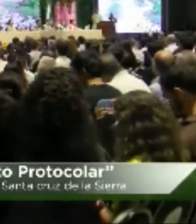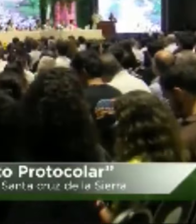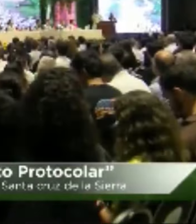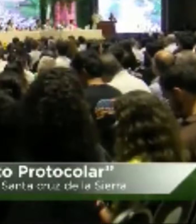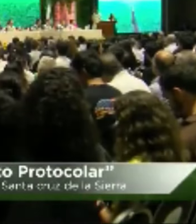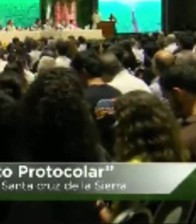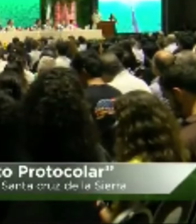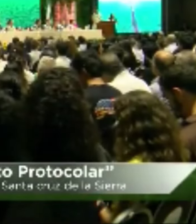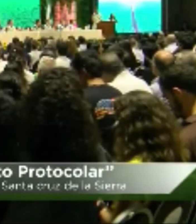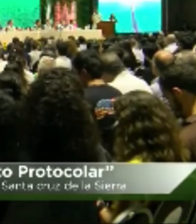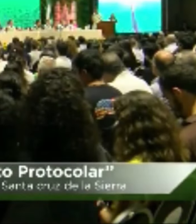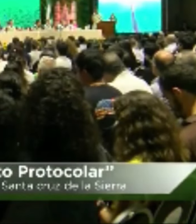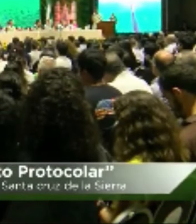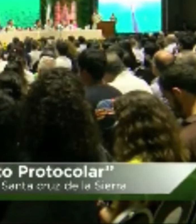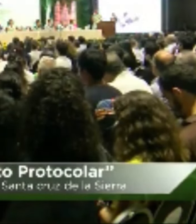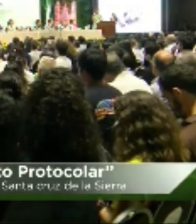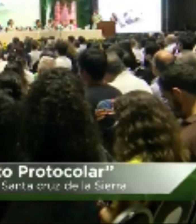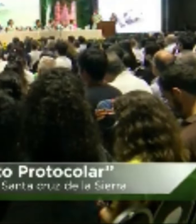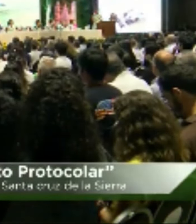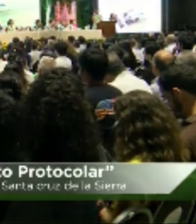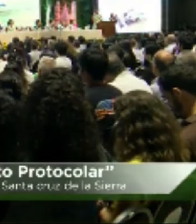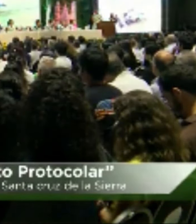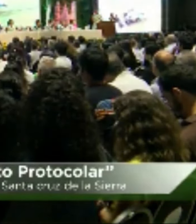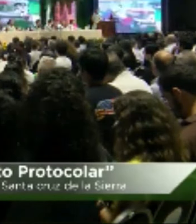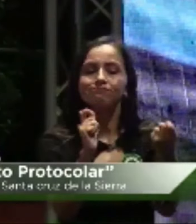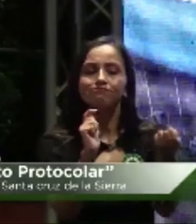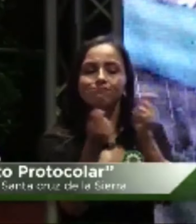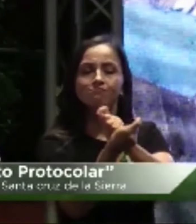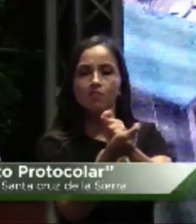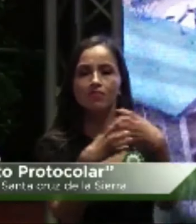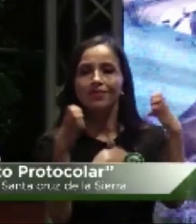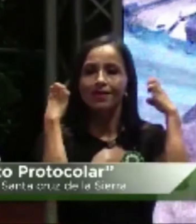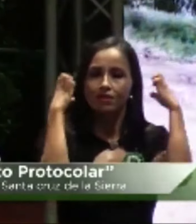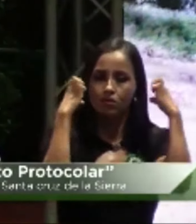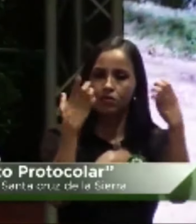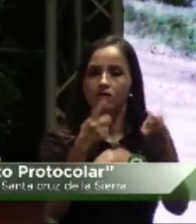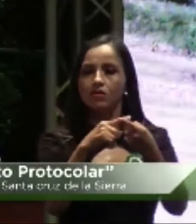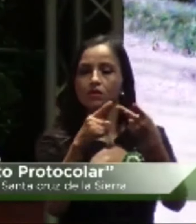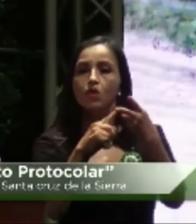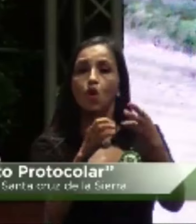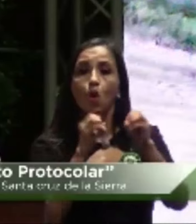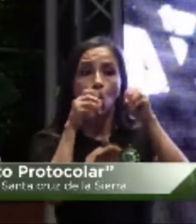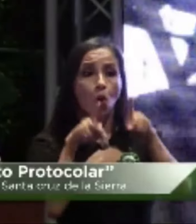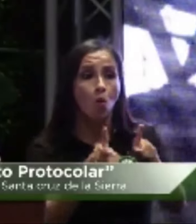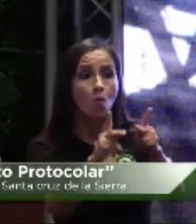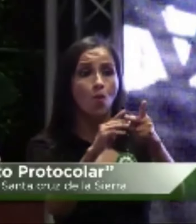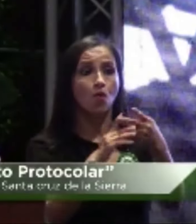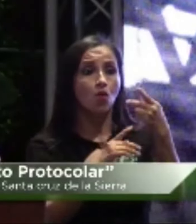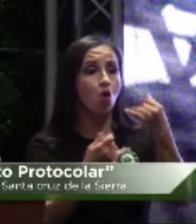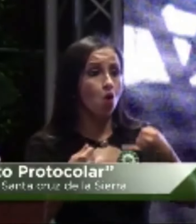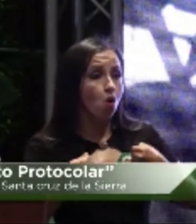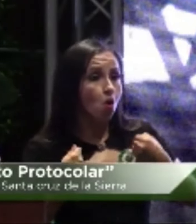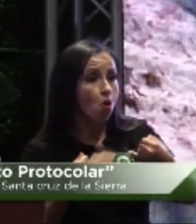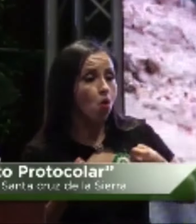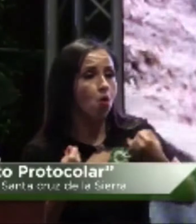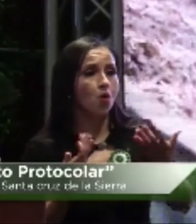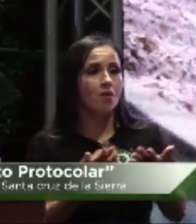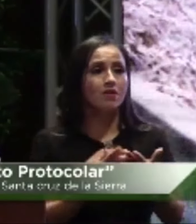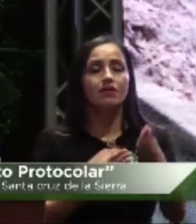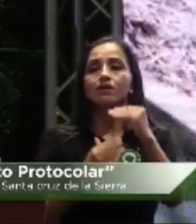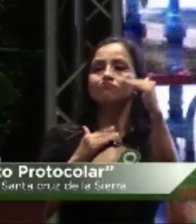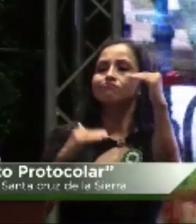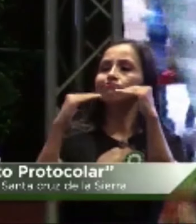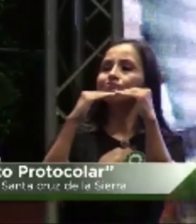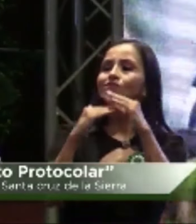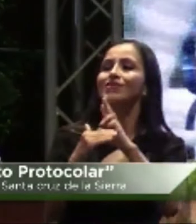nuestras normas se conviertan en salud, en educación, en oportunidades para los jóvenes y en